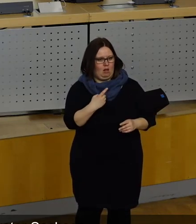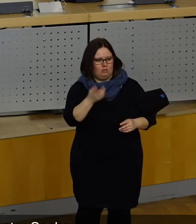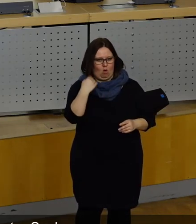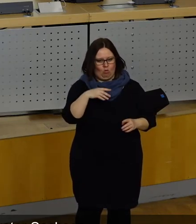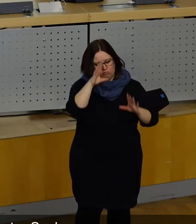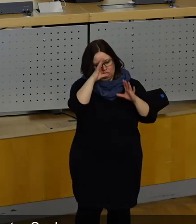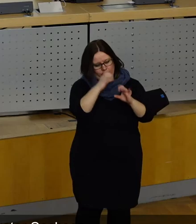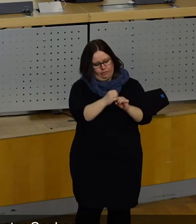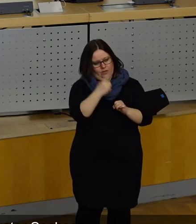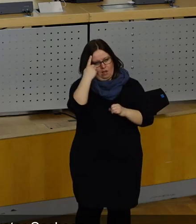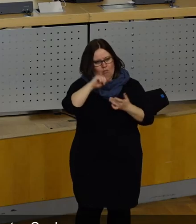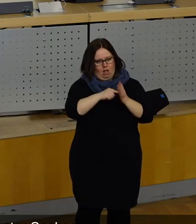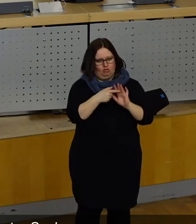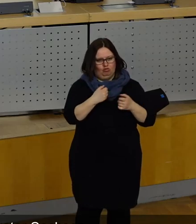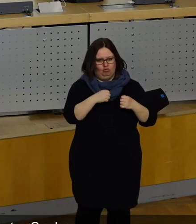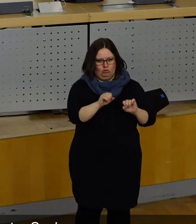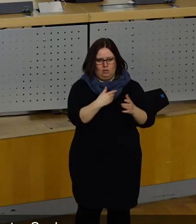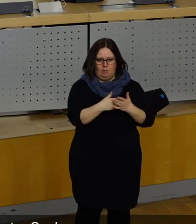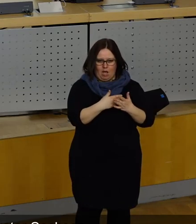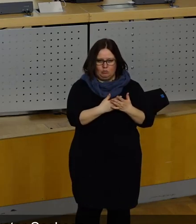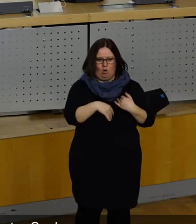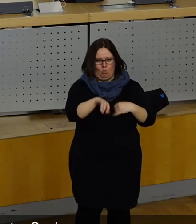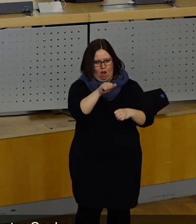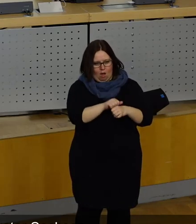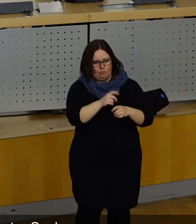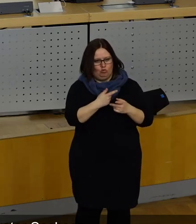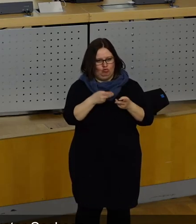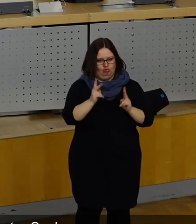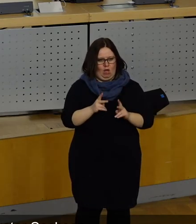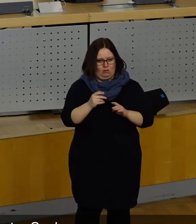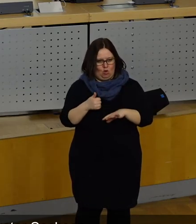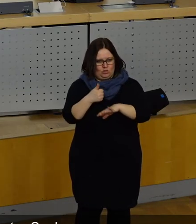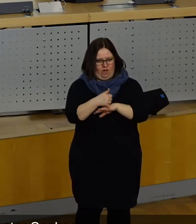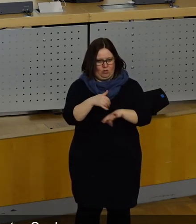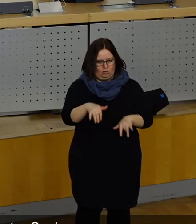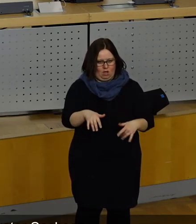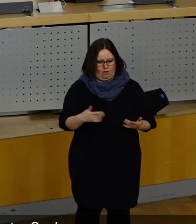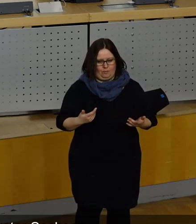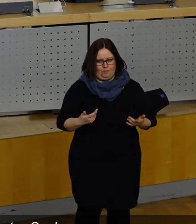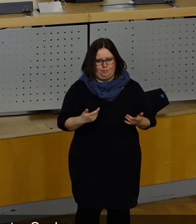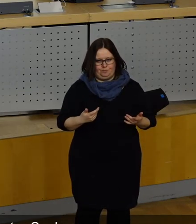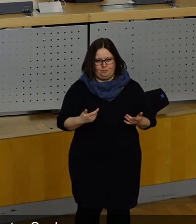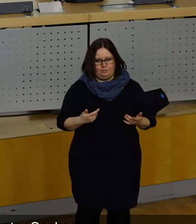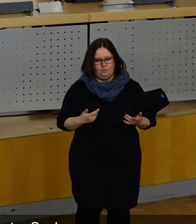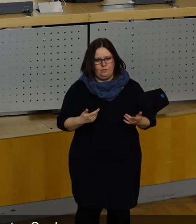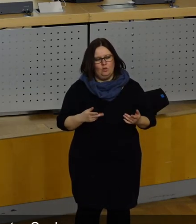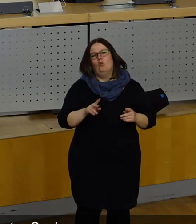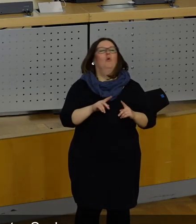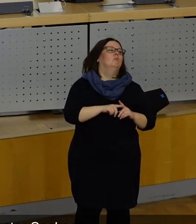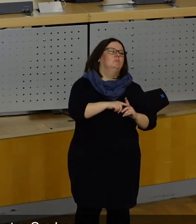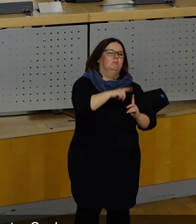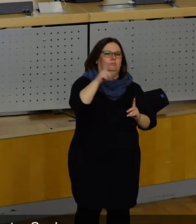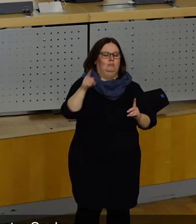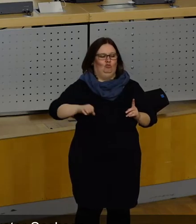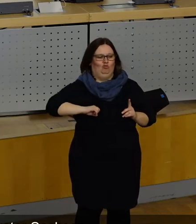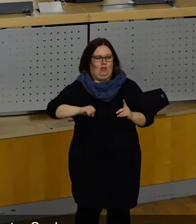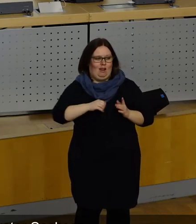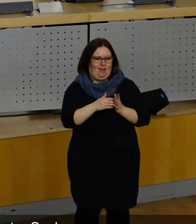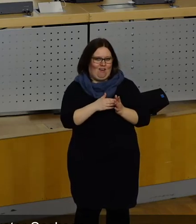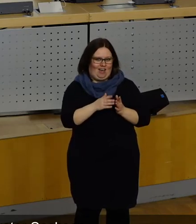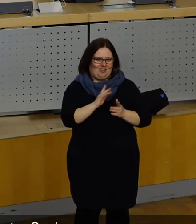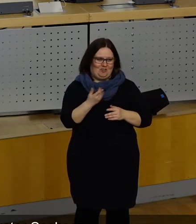zum Denkmalschutz bekannt durch die Einrichtung eines starken Amtes mit dem Stadtkonservator. Ich springe mal noch ein Stückchen schneller weiter, weil ich ganz zum